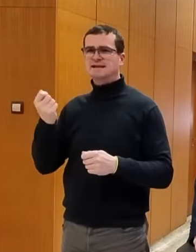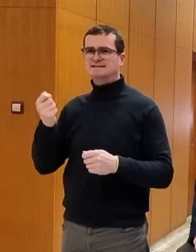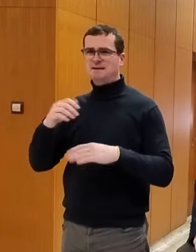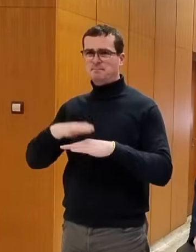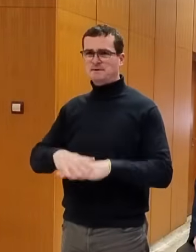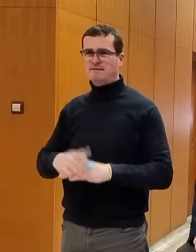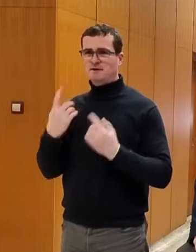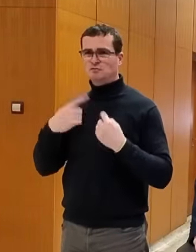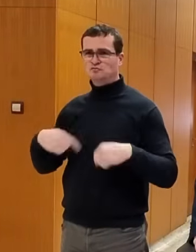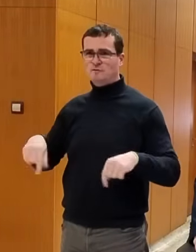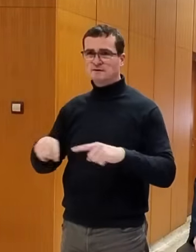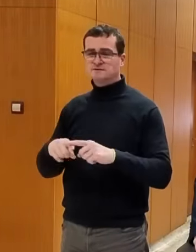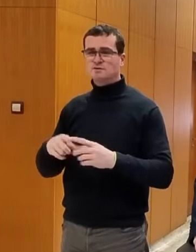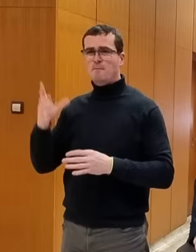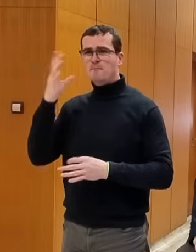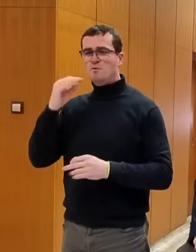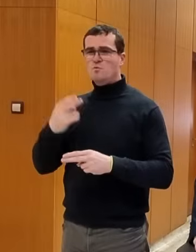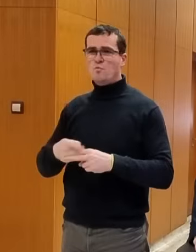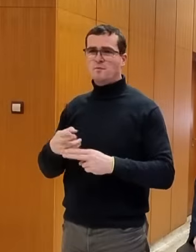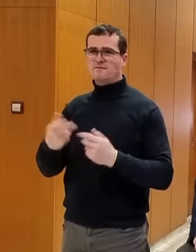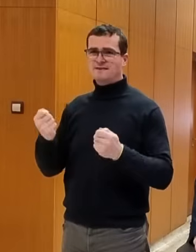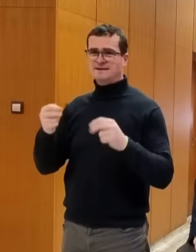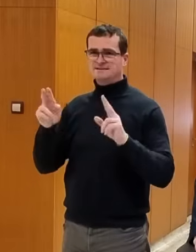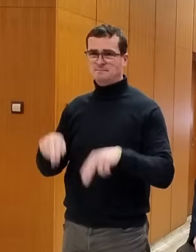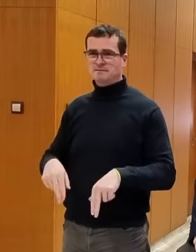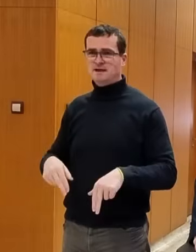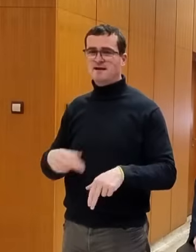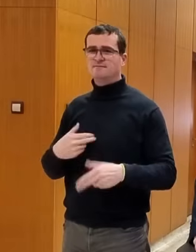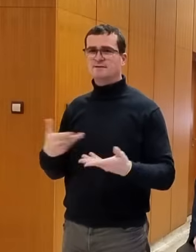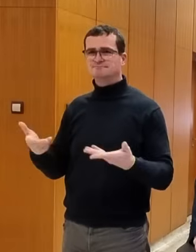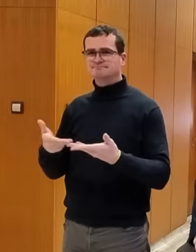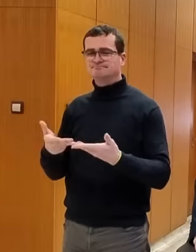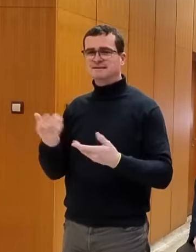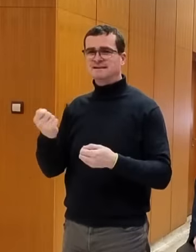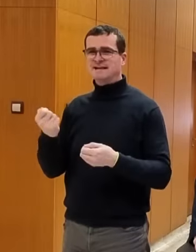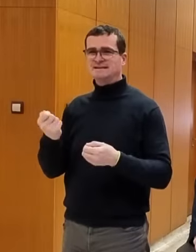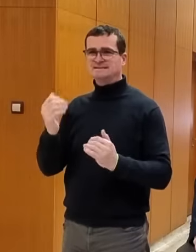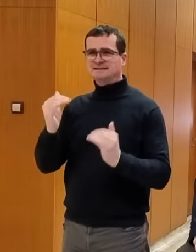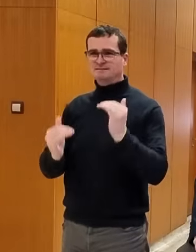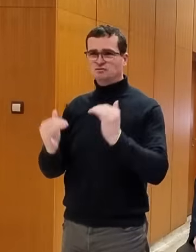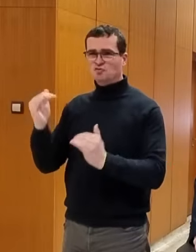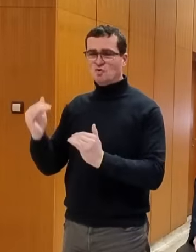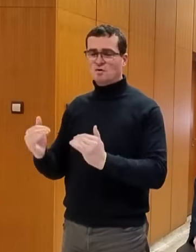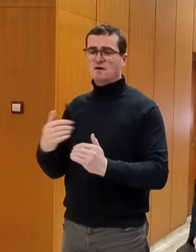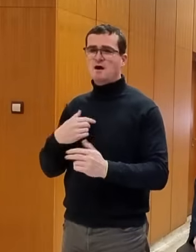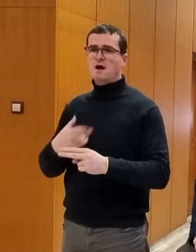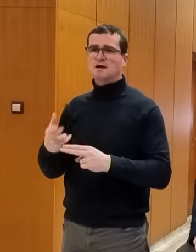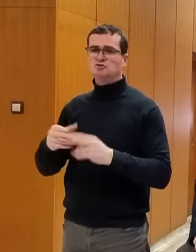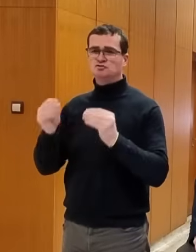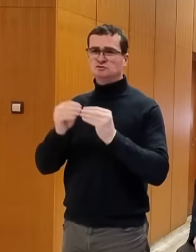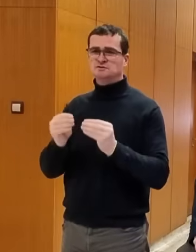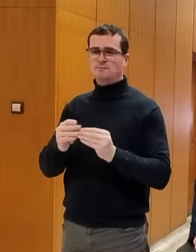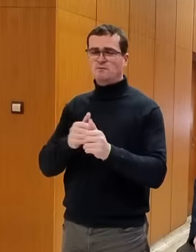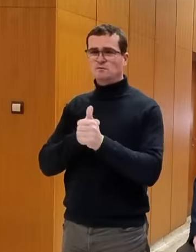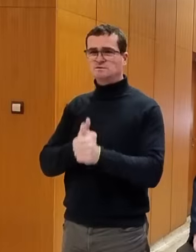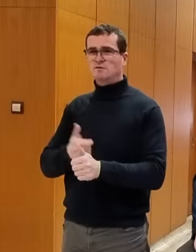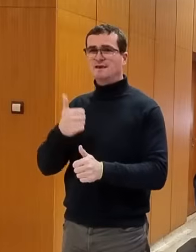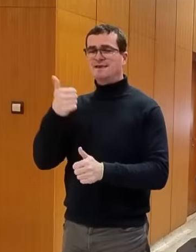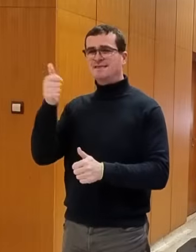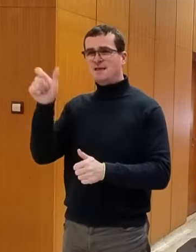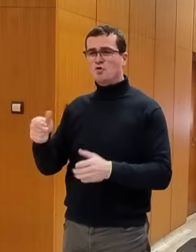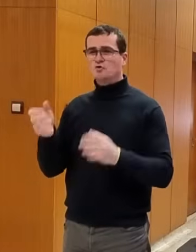idú riešiť modernú úpravu trestného práva, harmonizáciu trestných sadzieb a riešiť systémovú zaujatosť